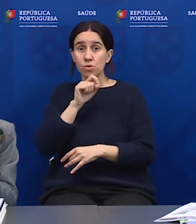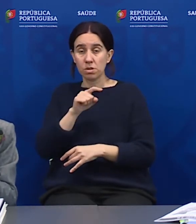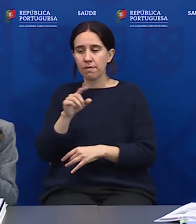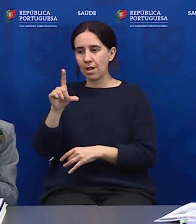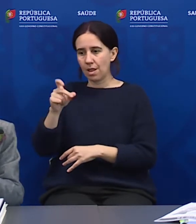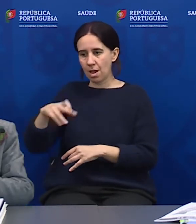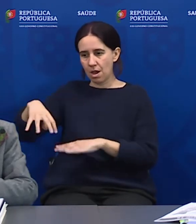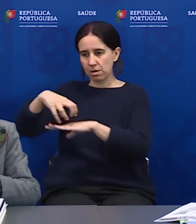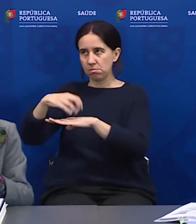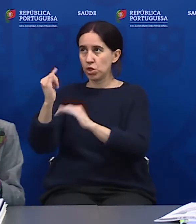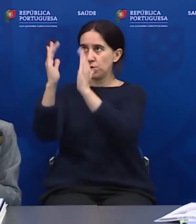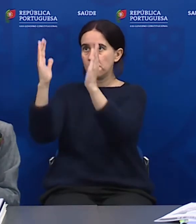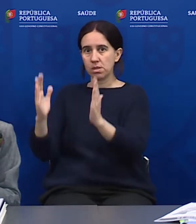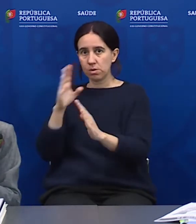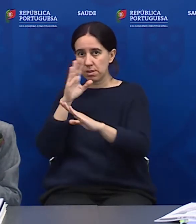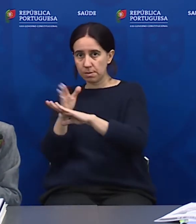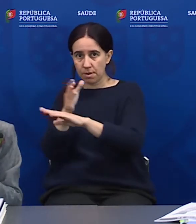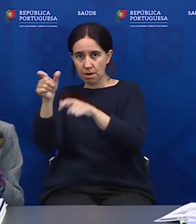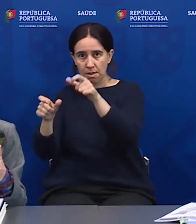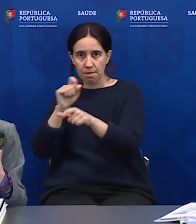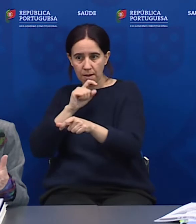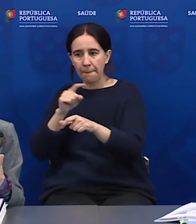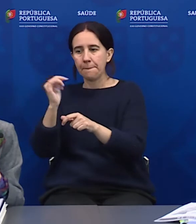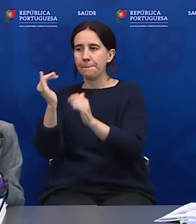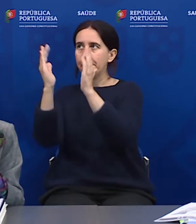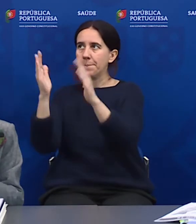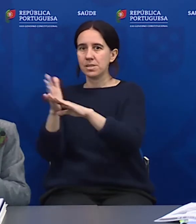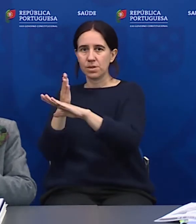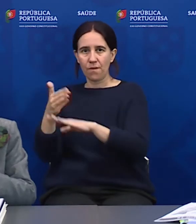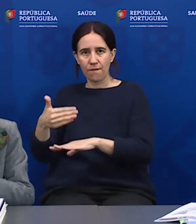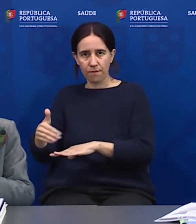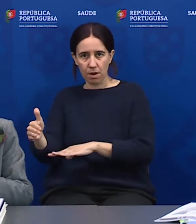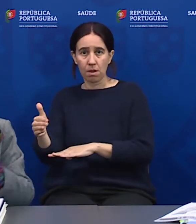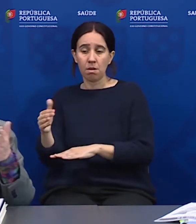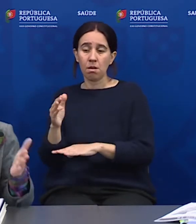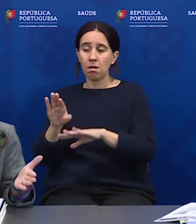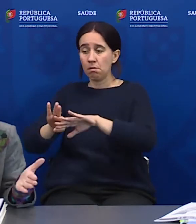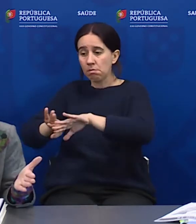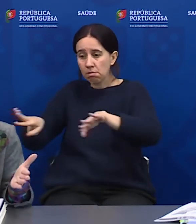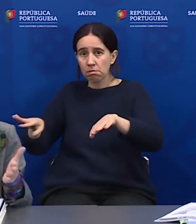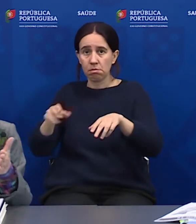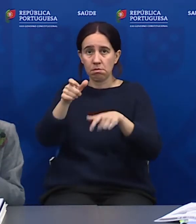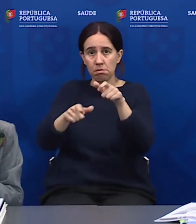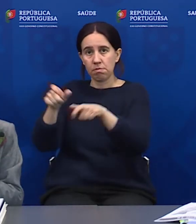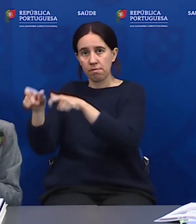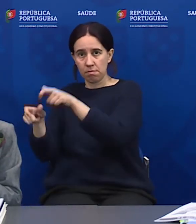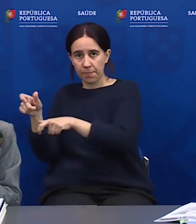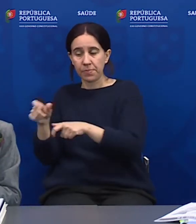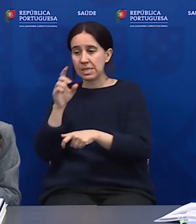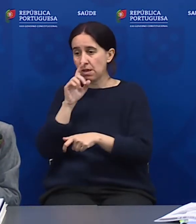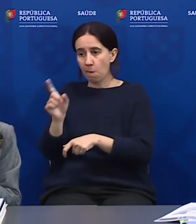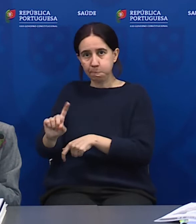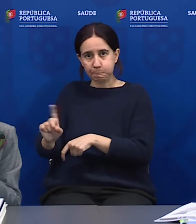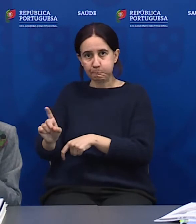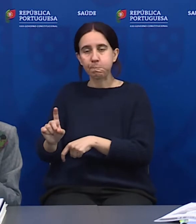no lar, na instituição, haver esta separação será feita para um lado uns e para outro lado outros. Quando isso não